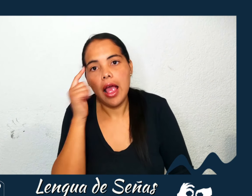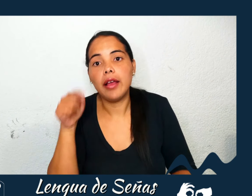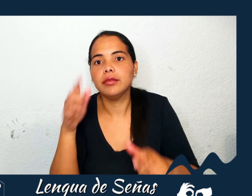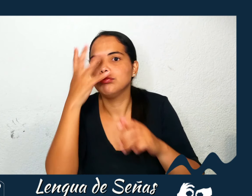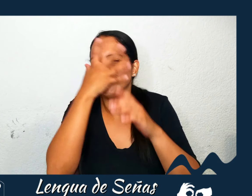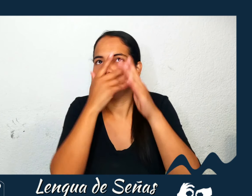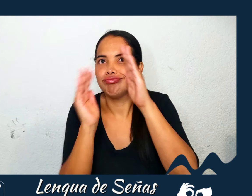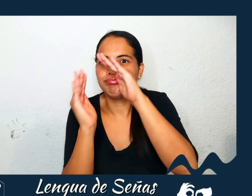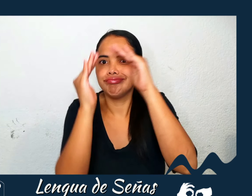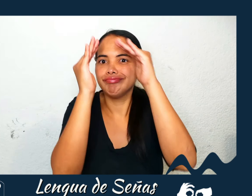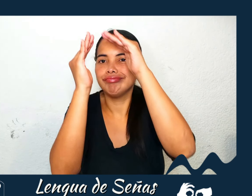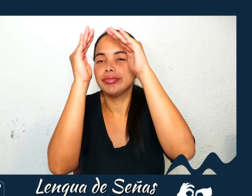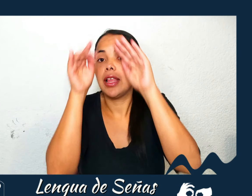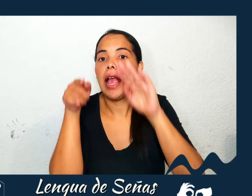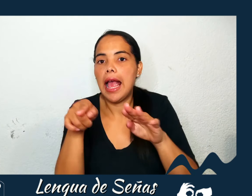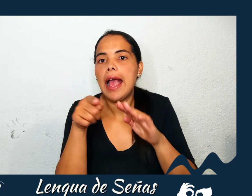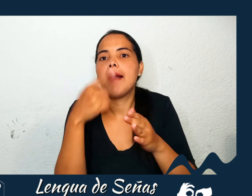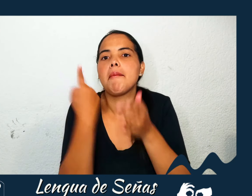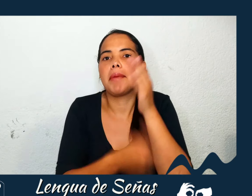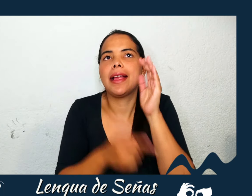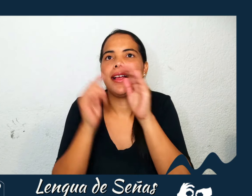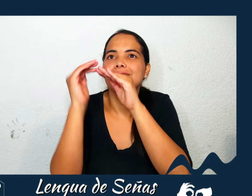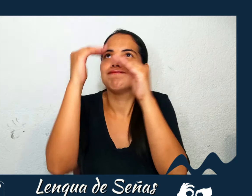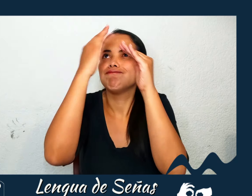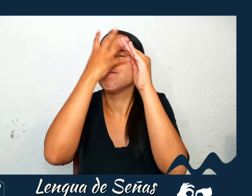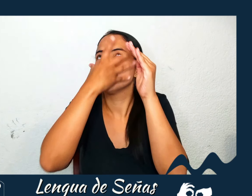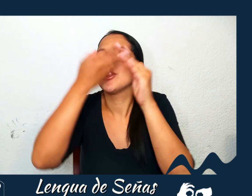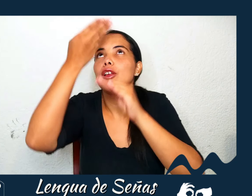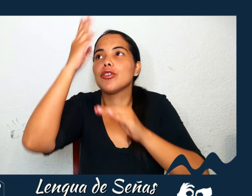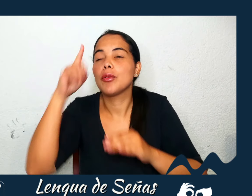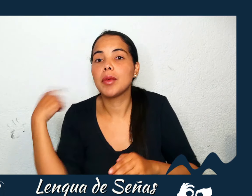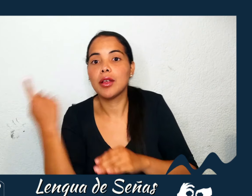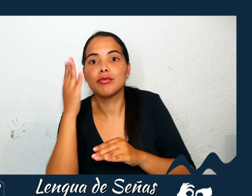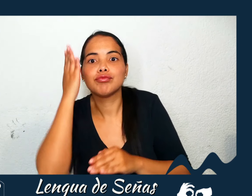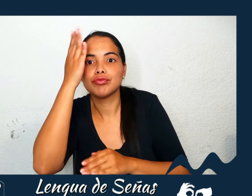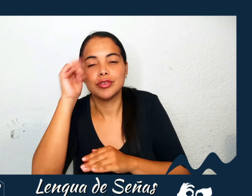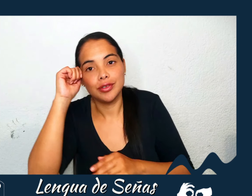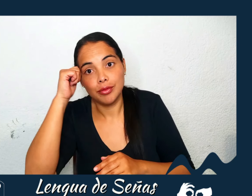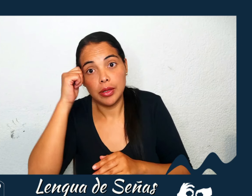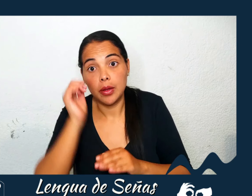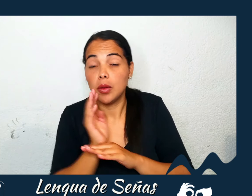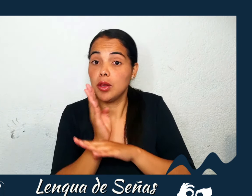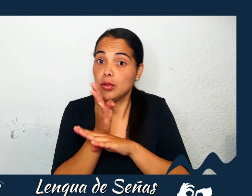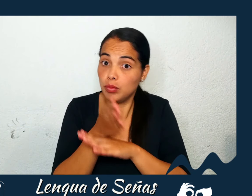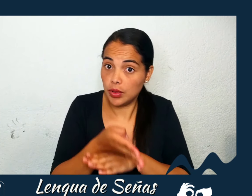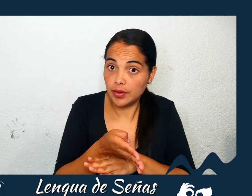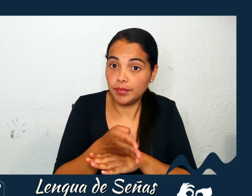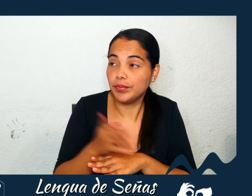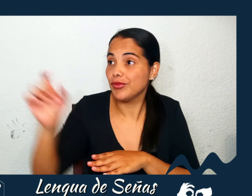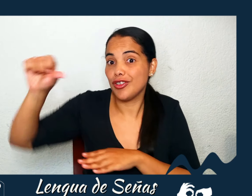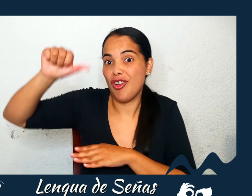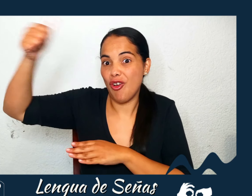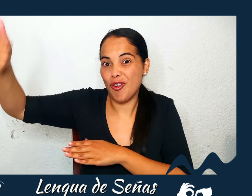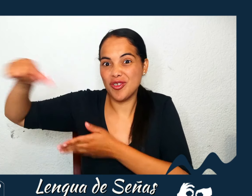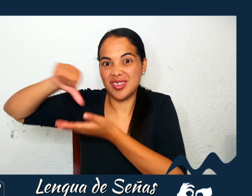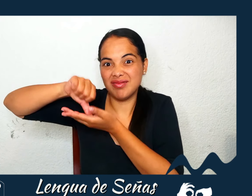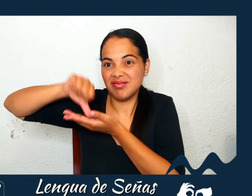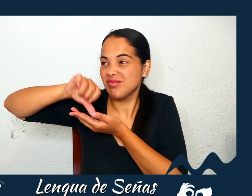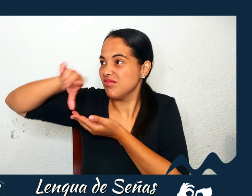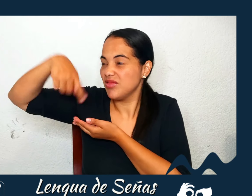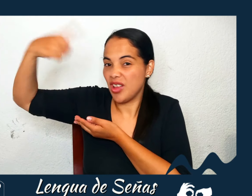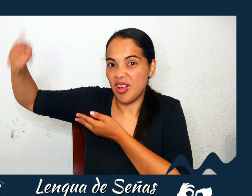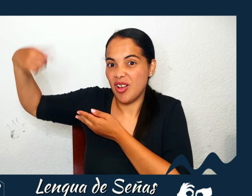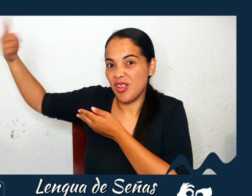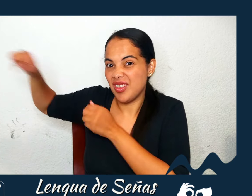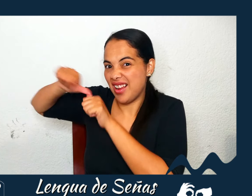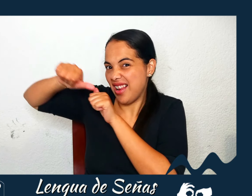o descendientes de Abraham. Ese era el propósito de este altar. Pero cuando escucharon esto, los pueblos que se